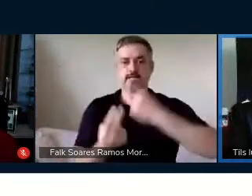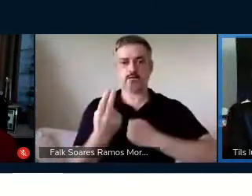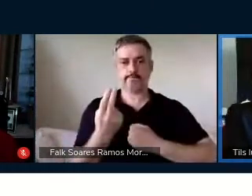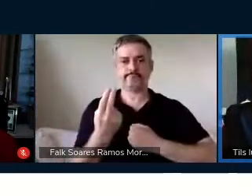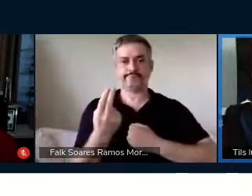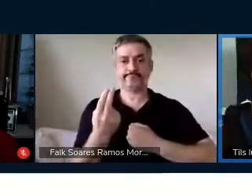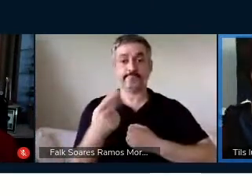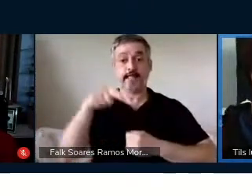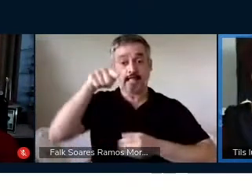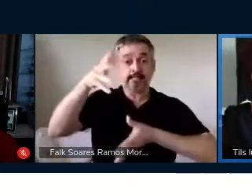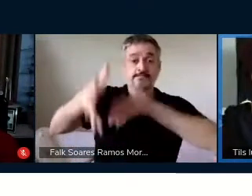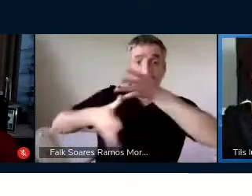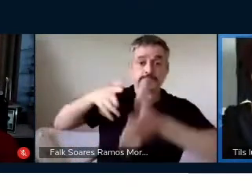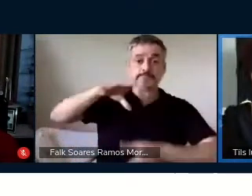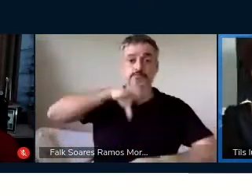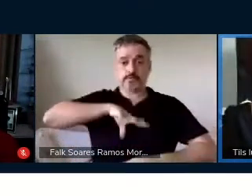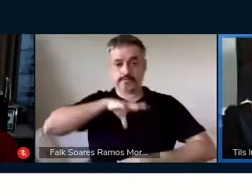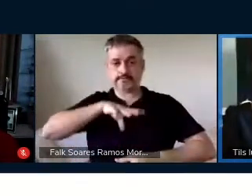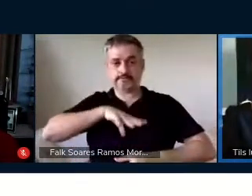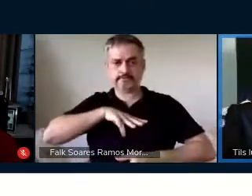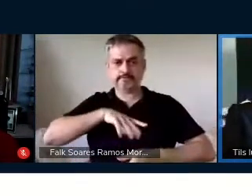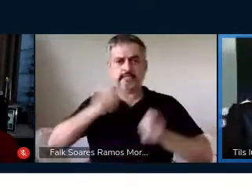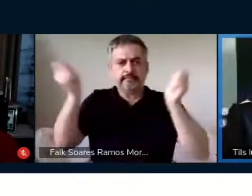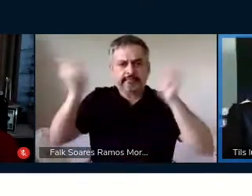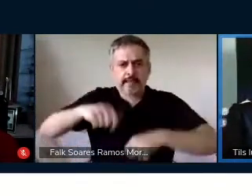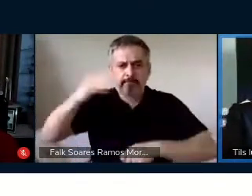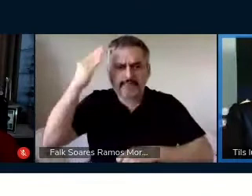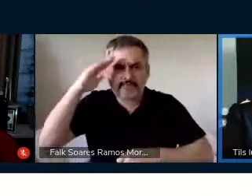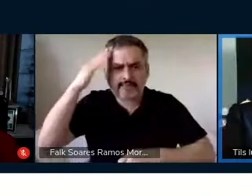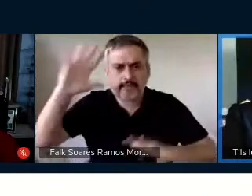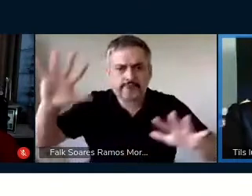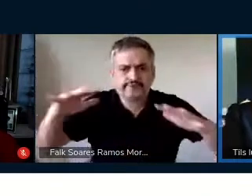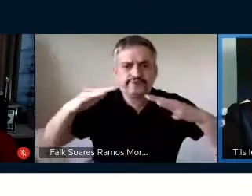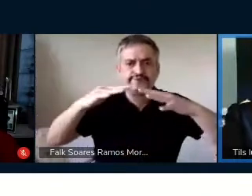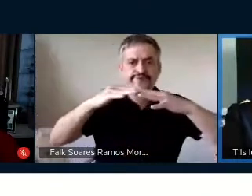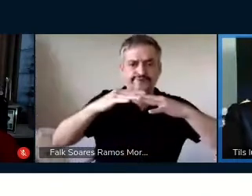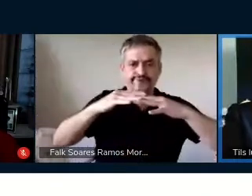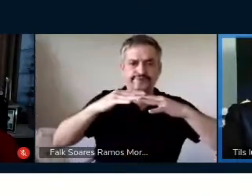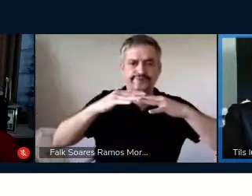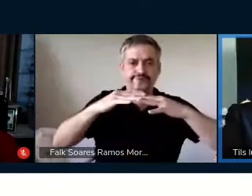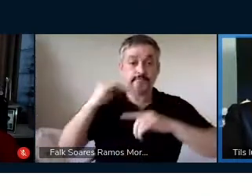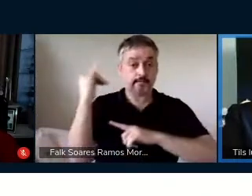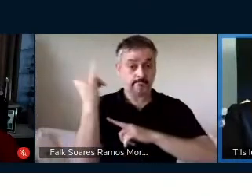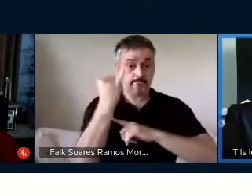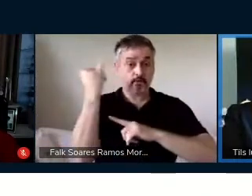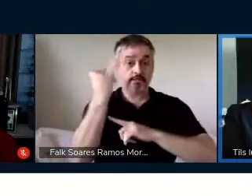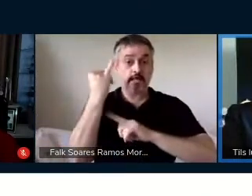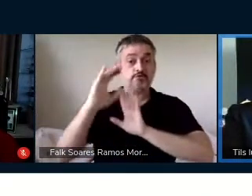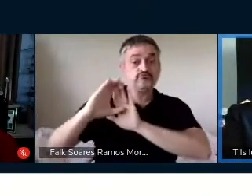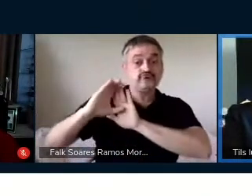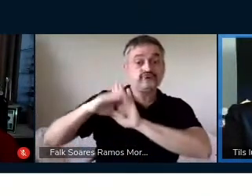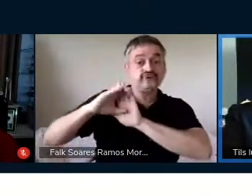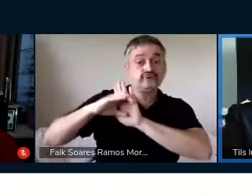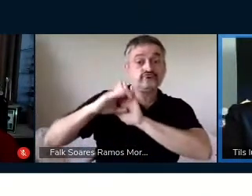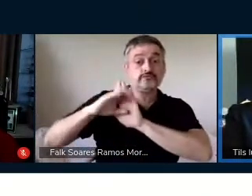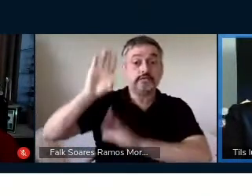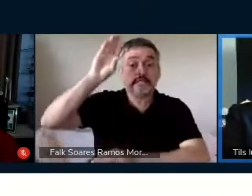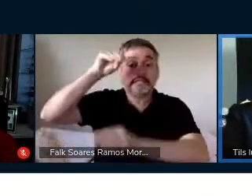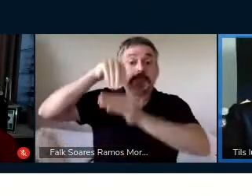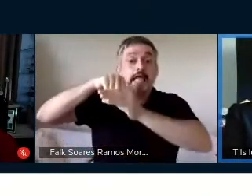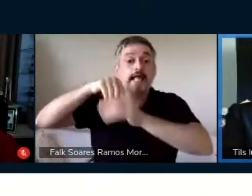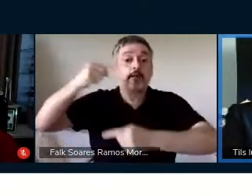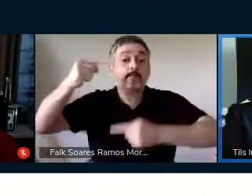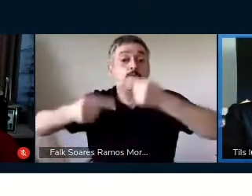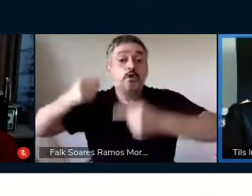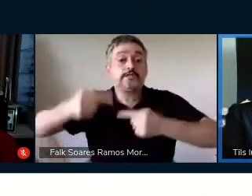de língua de sinais brasileira e língua portuguesa. Para entender como se dá a harmonização entre